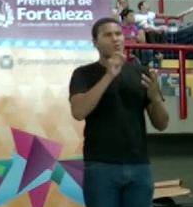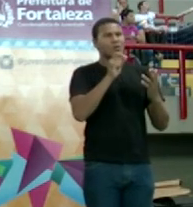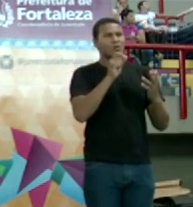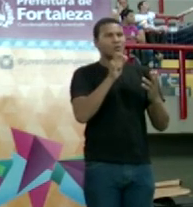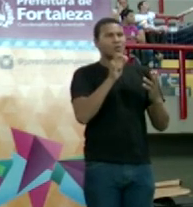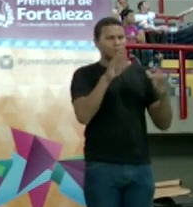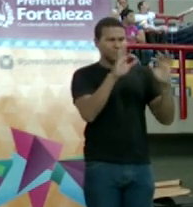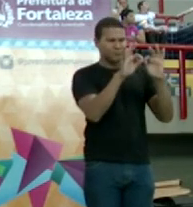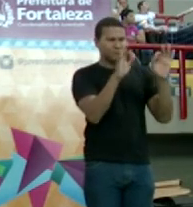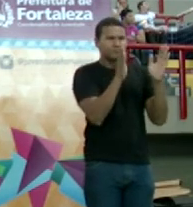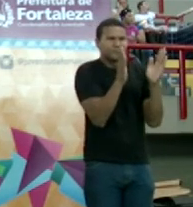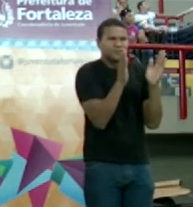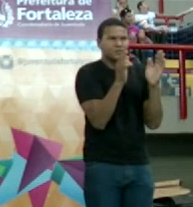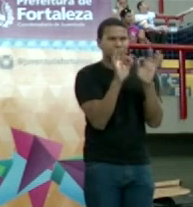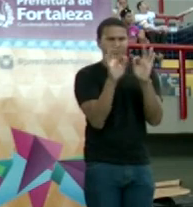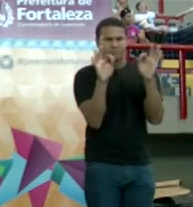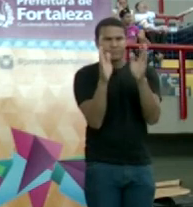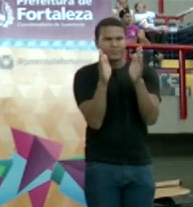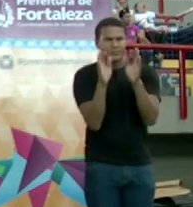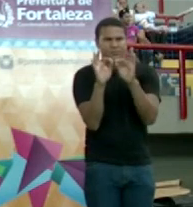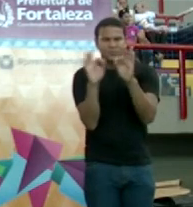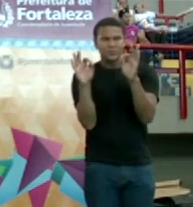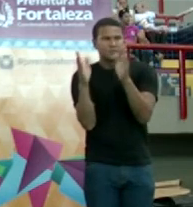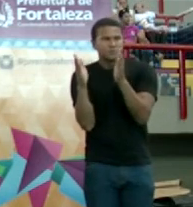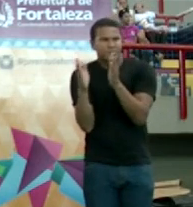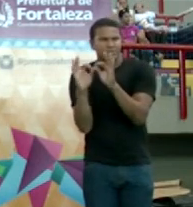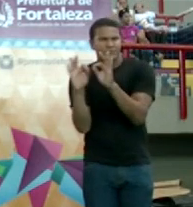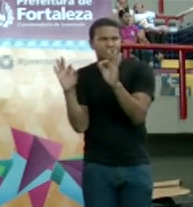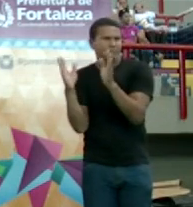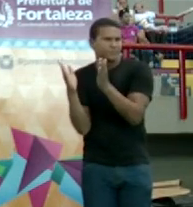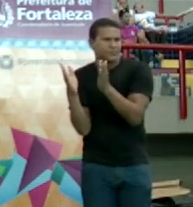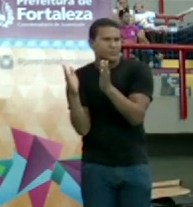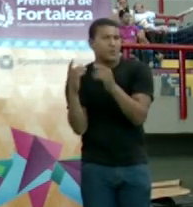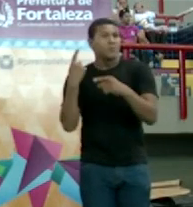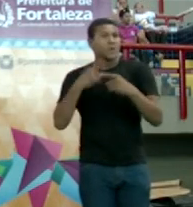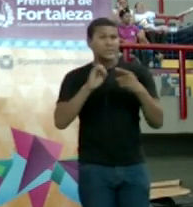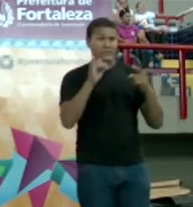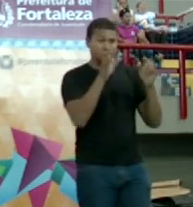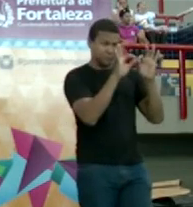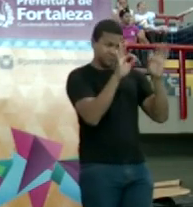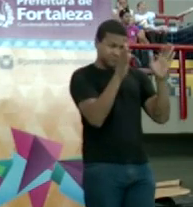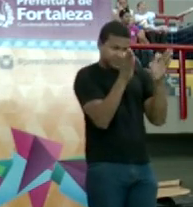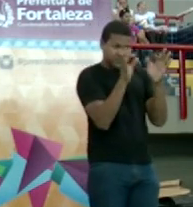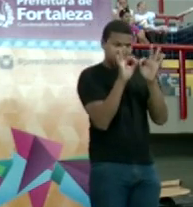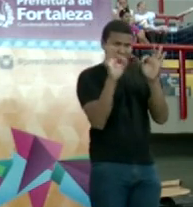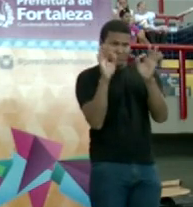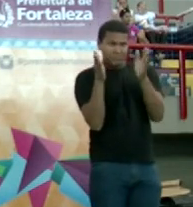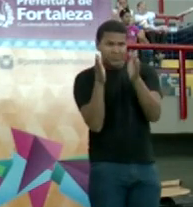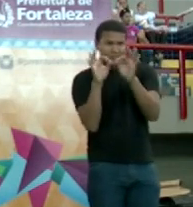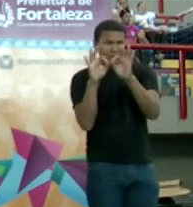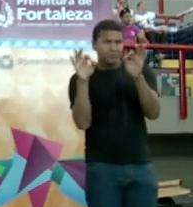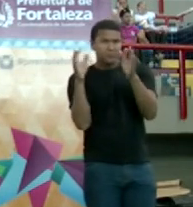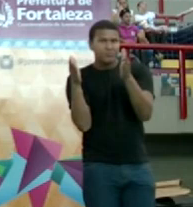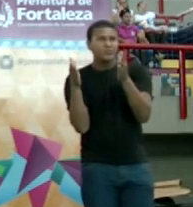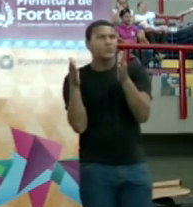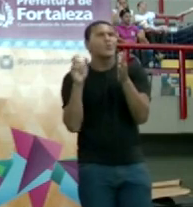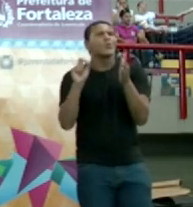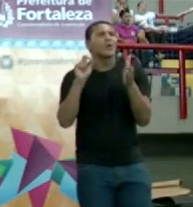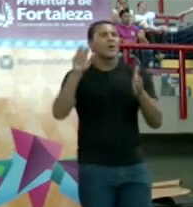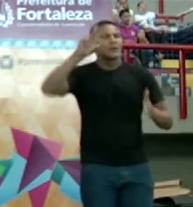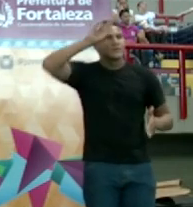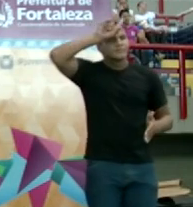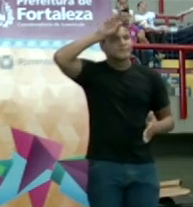períodos curtos. Por quê? Quando a gente escreve frases curtas, a gente erra menos